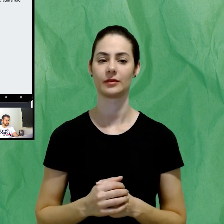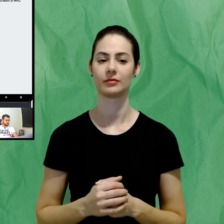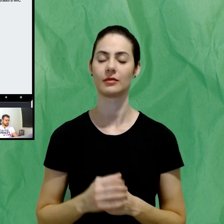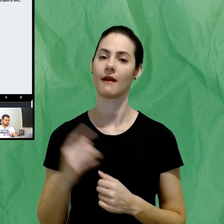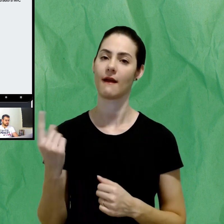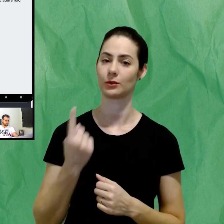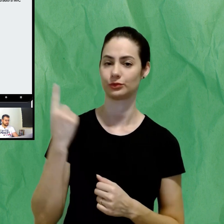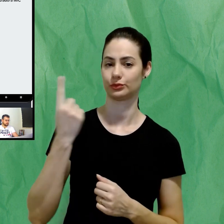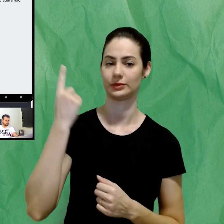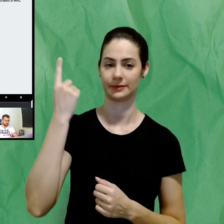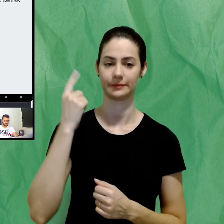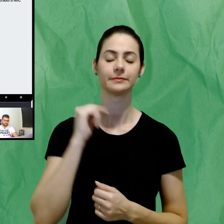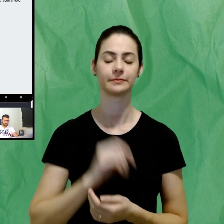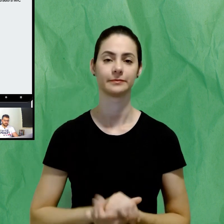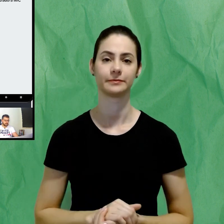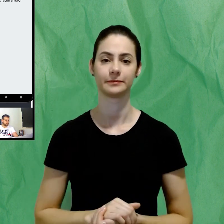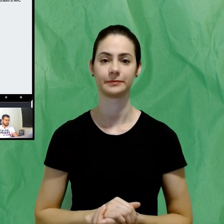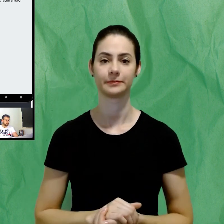altura.